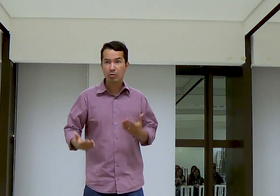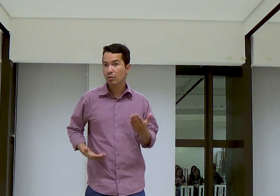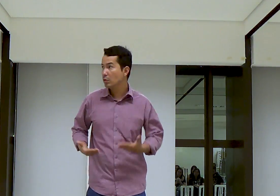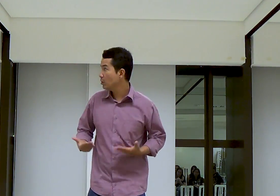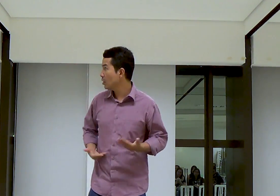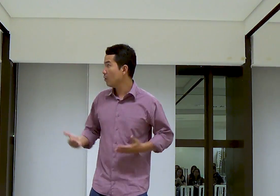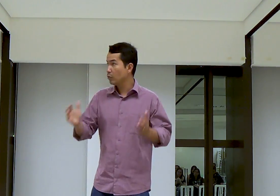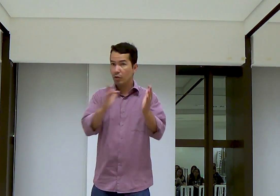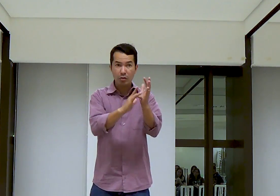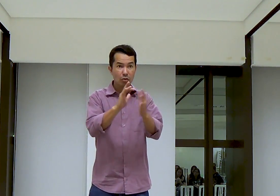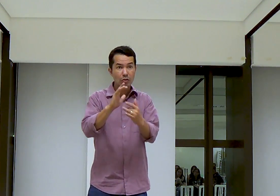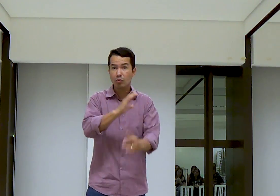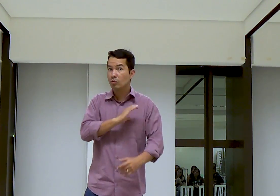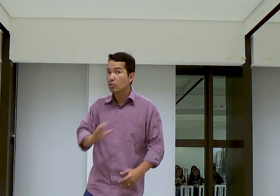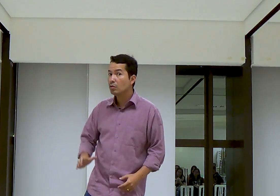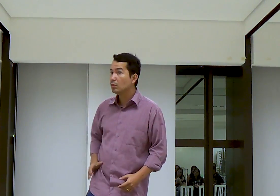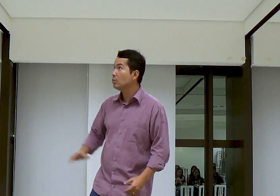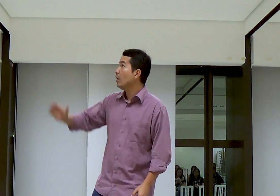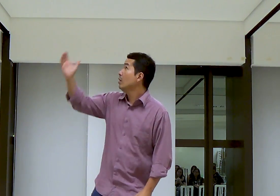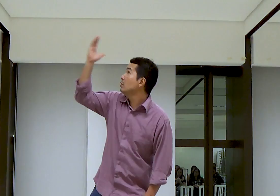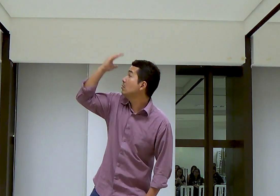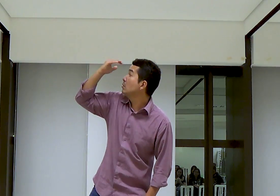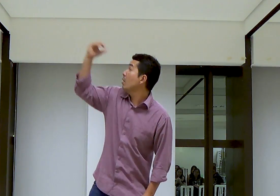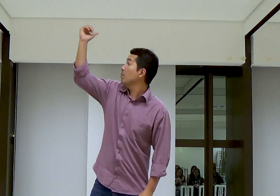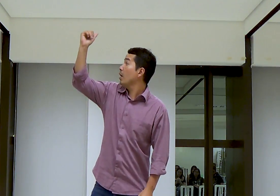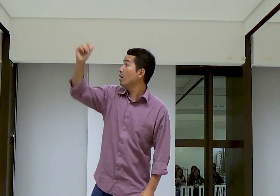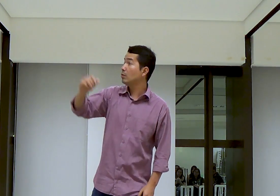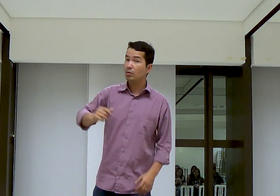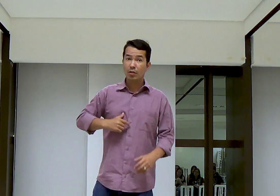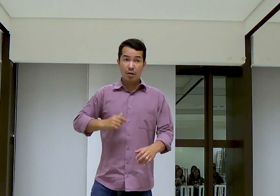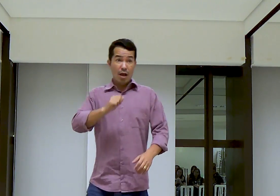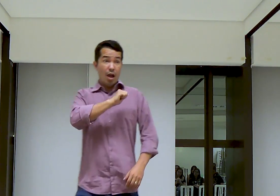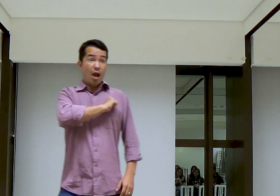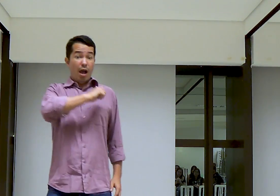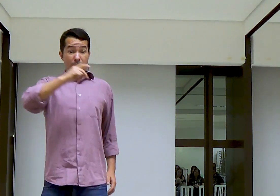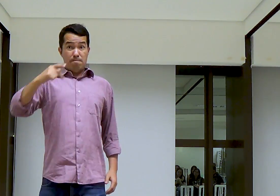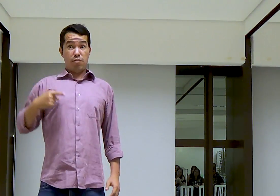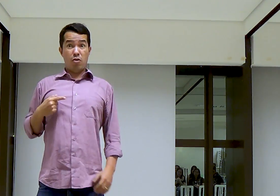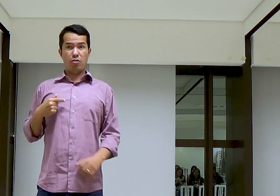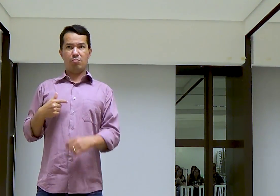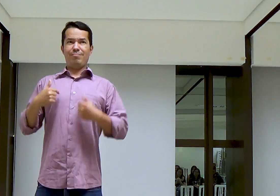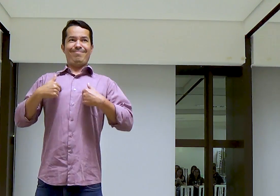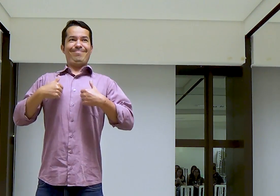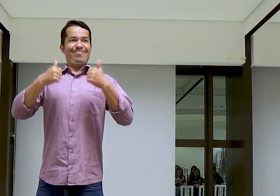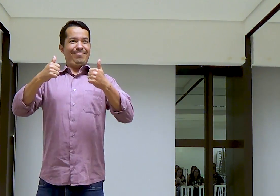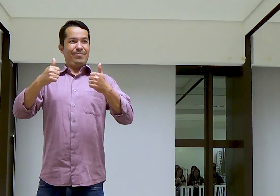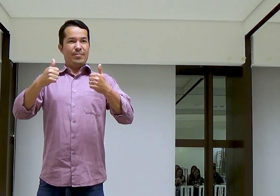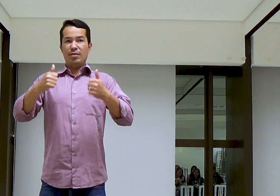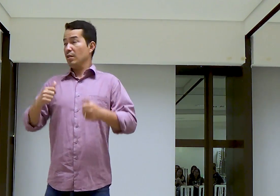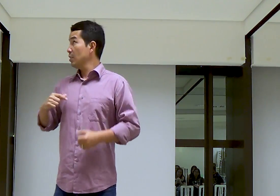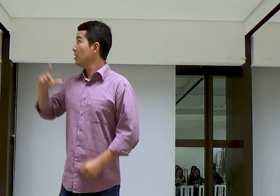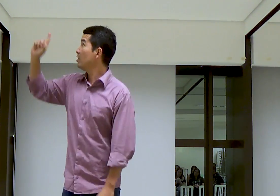então Paulo, servo de Cristo Jesus, chamado para ser apóstolo,